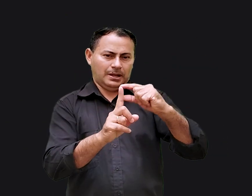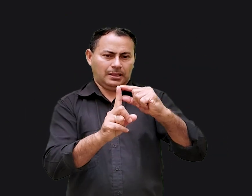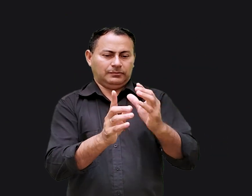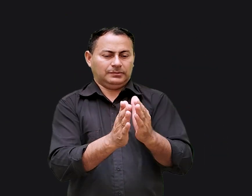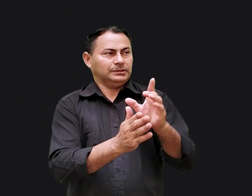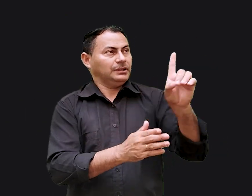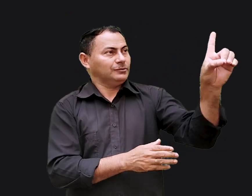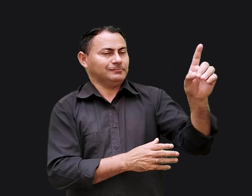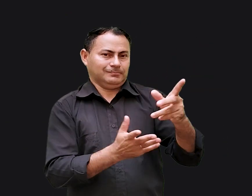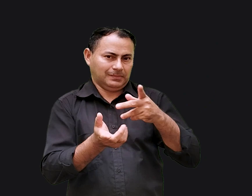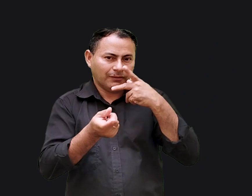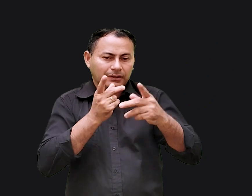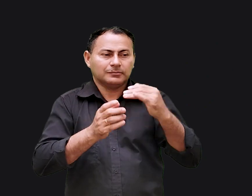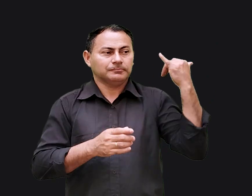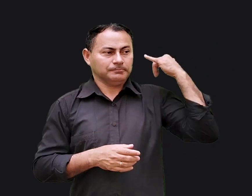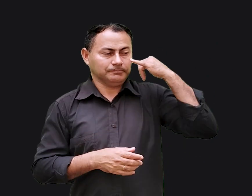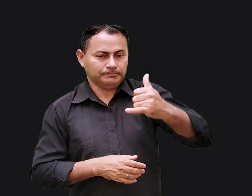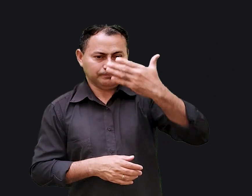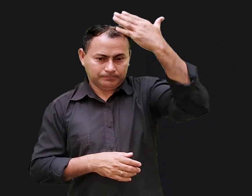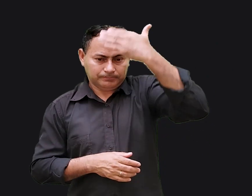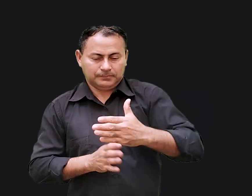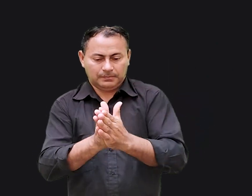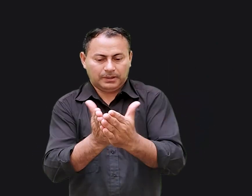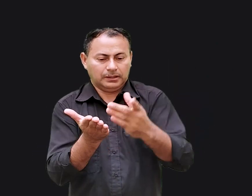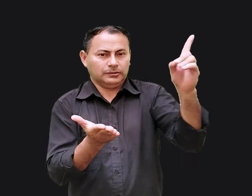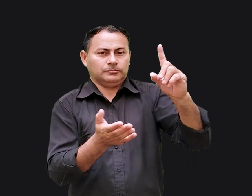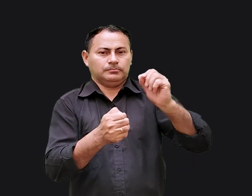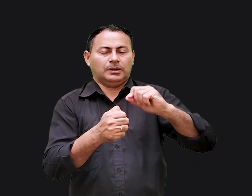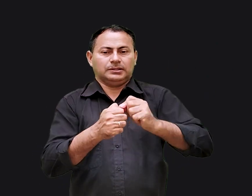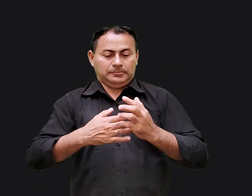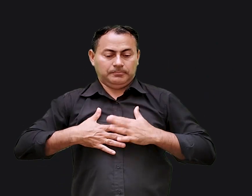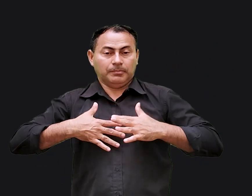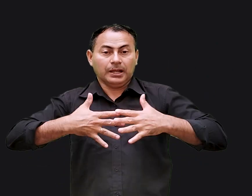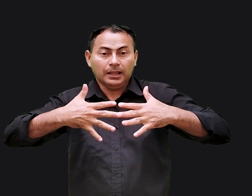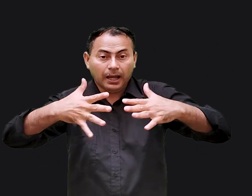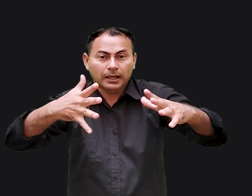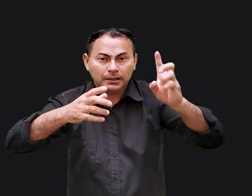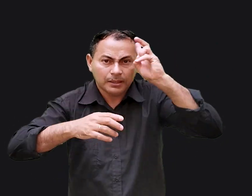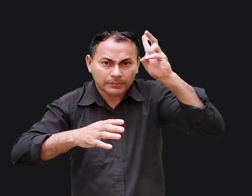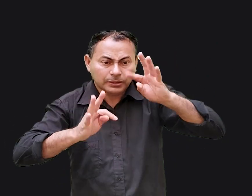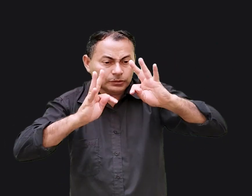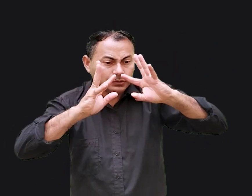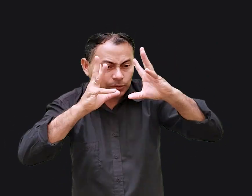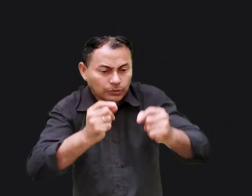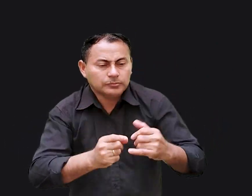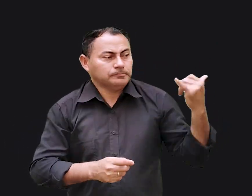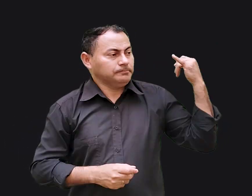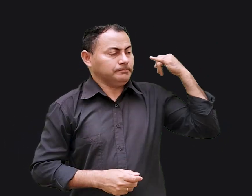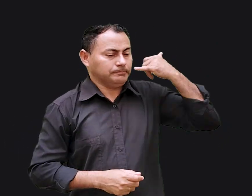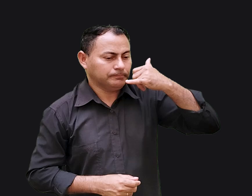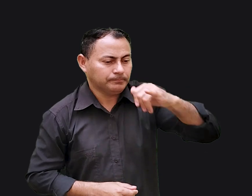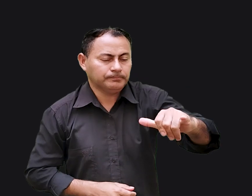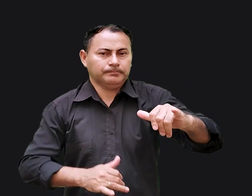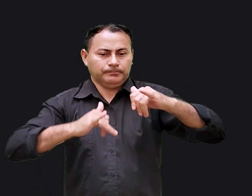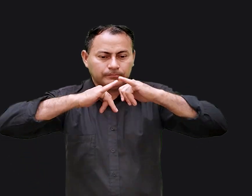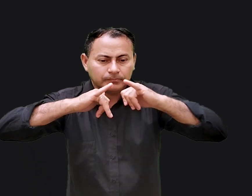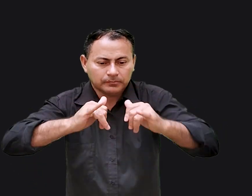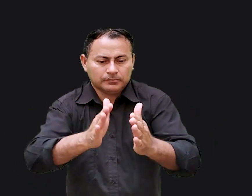esses profetas se colocavam diante da palavra de Deus e a faziam brilhar? Todos os profetas pregaram a palavra de